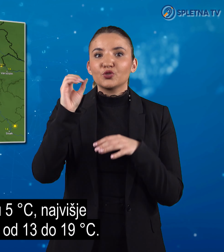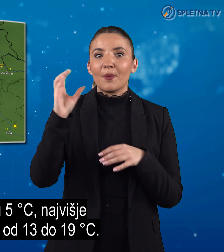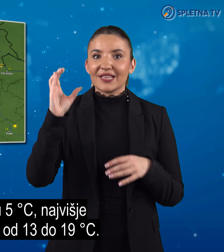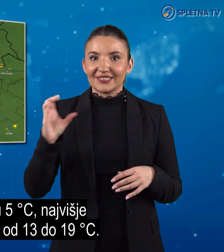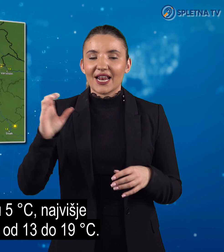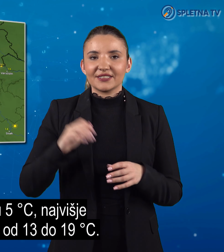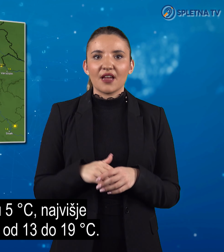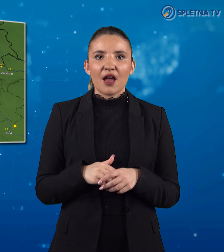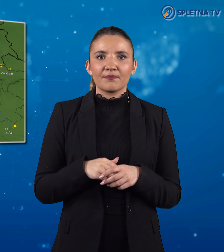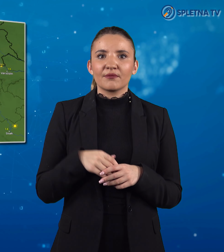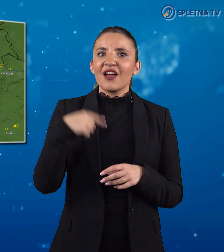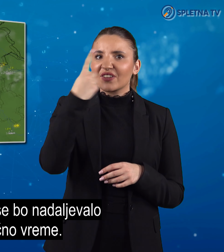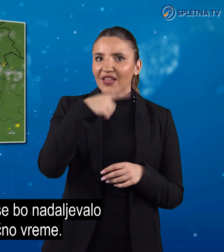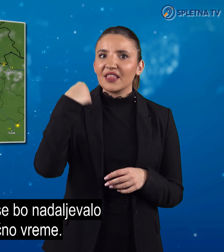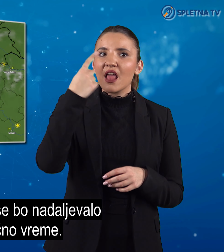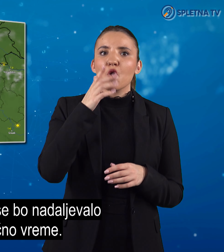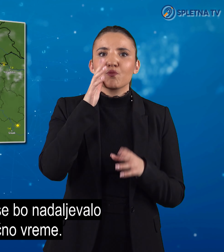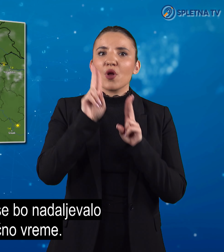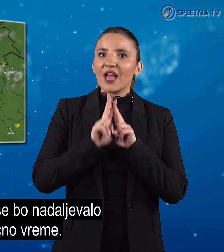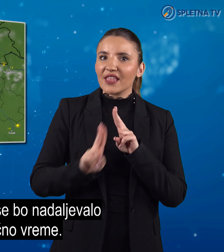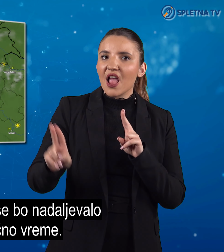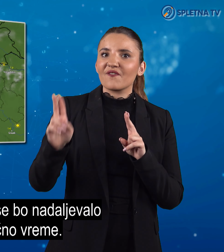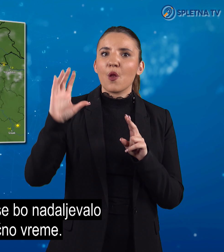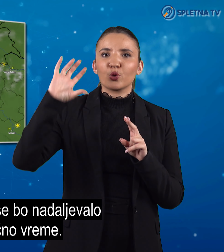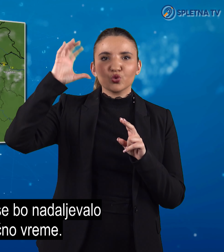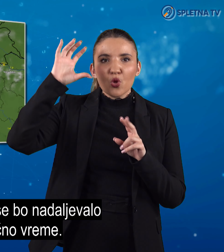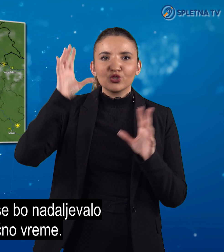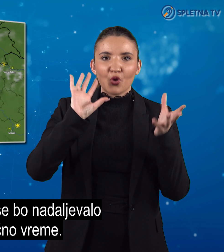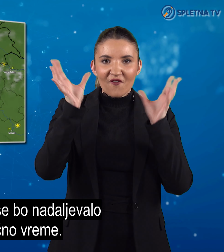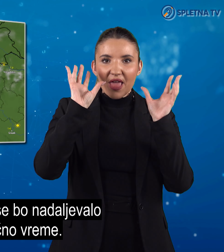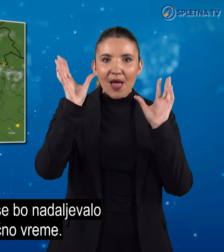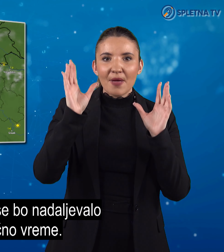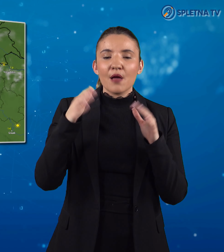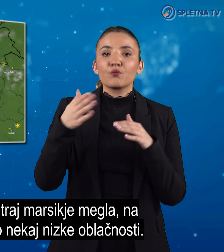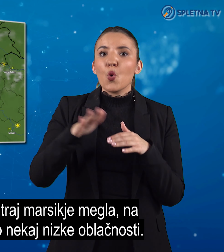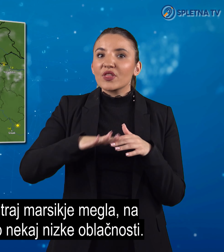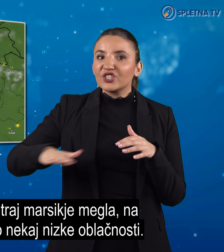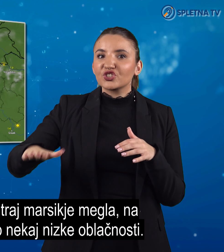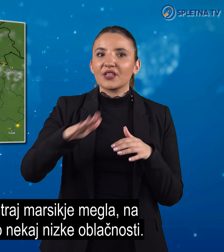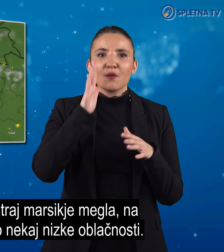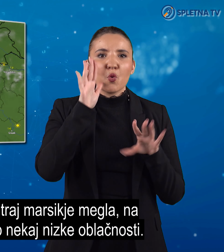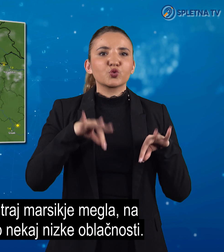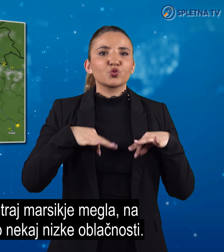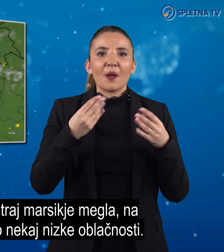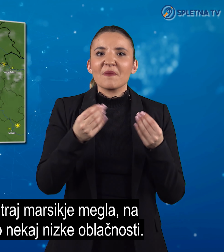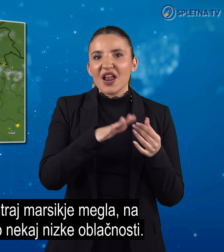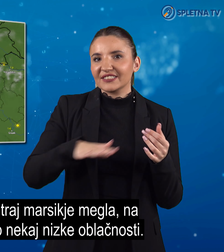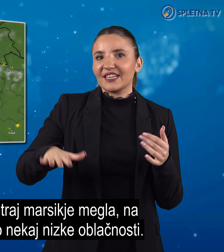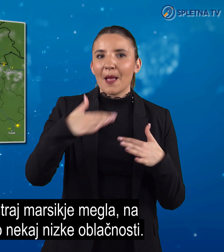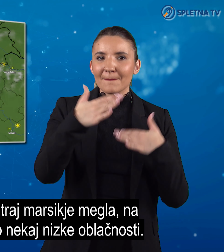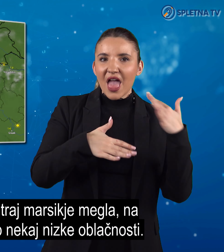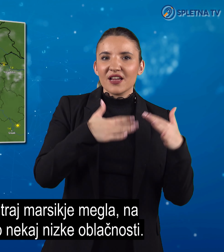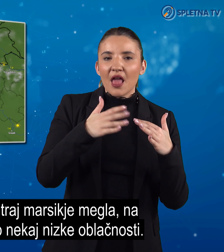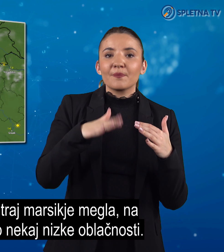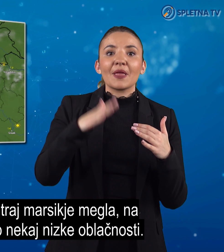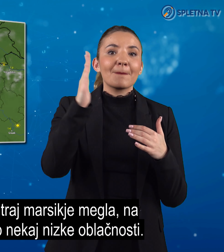Celzija. V nedeljo se bo nadaljevalo sončno vreme. Po nižinah bo zjutraj marsikje megla, na Primorskem pa bo